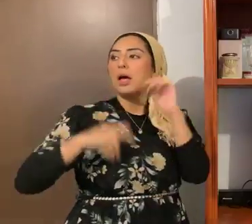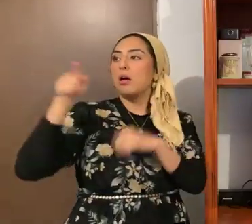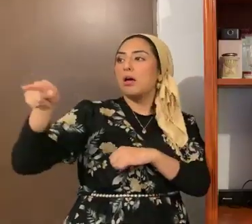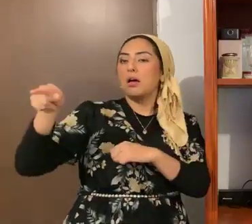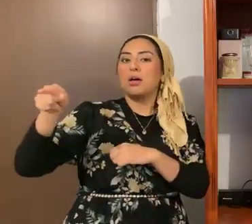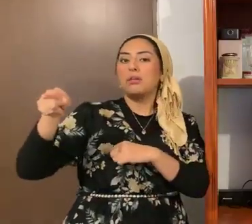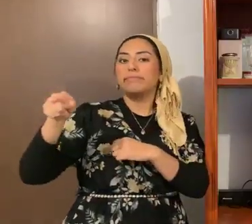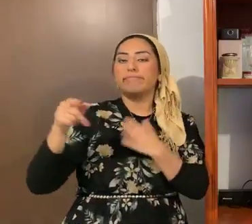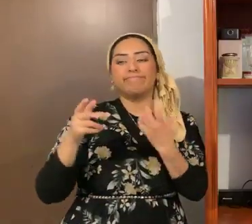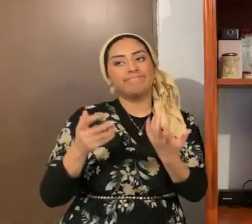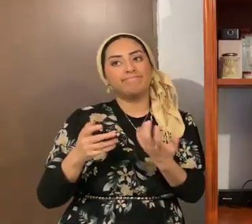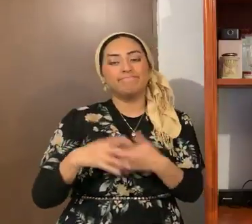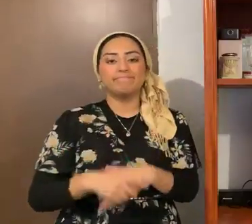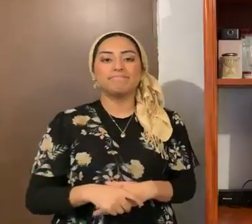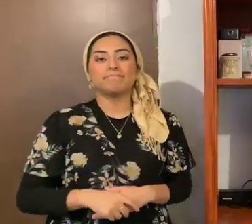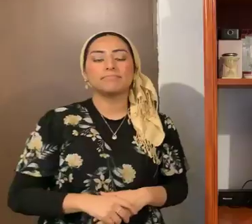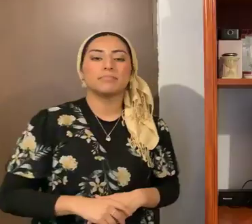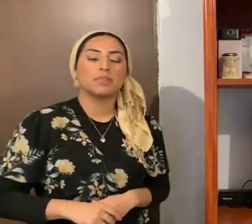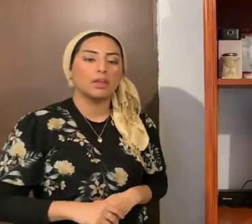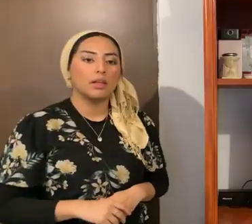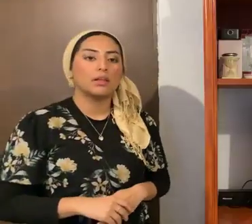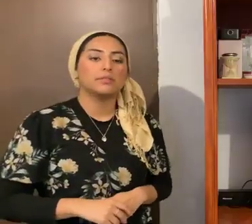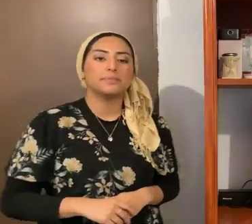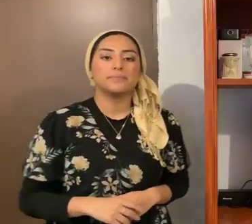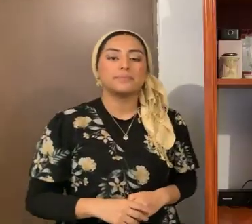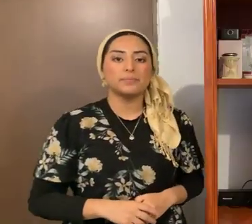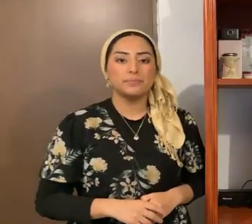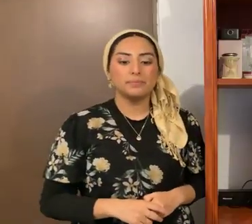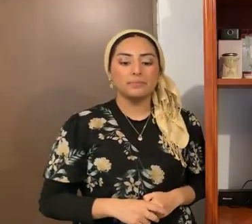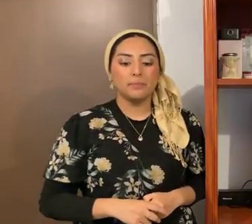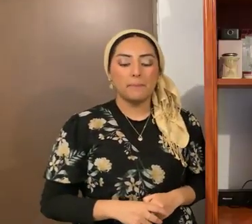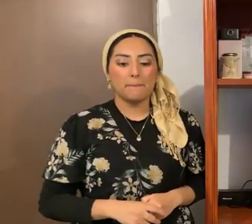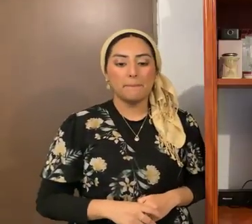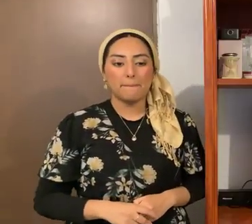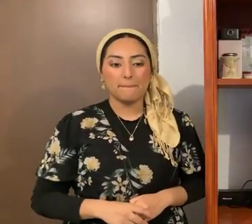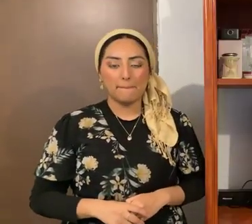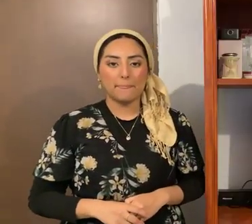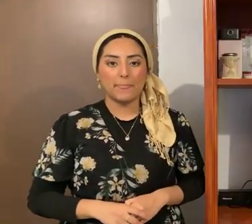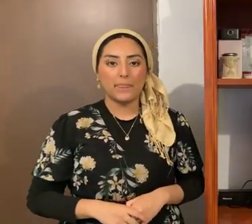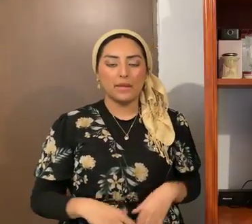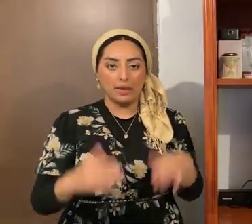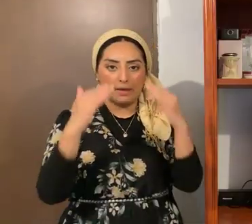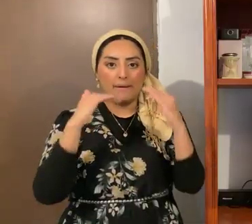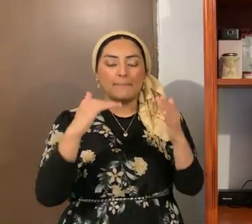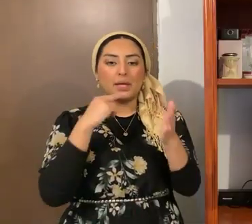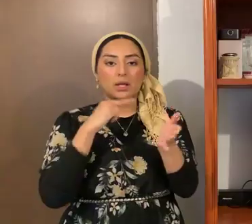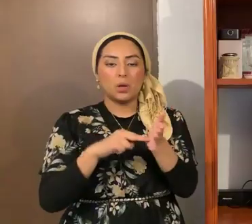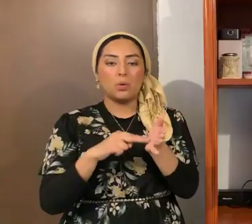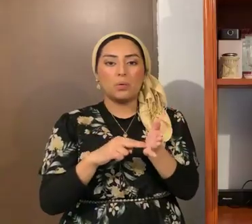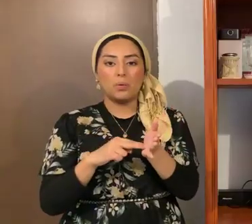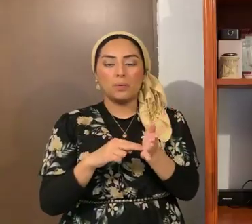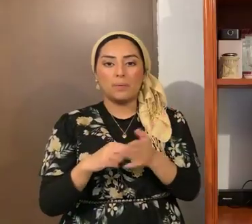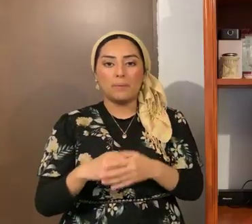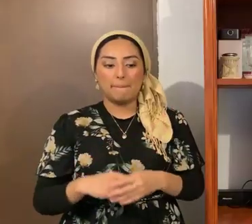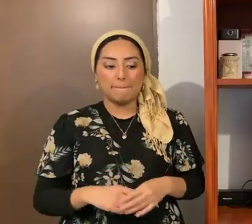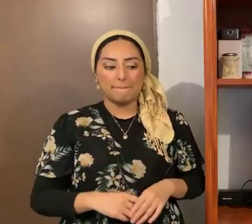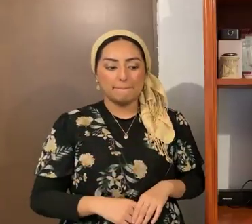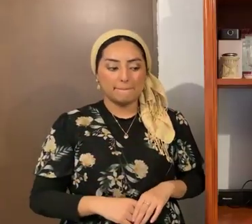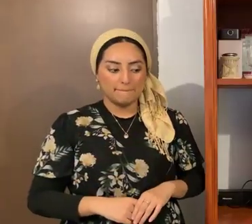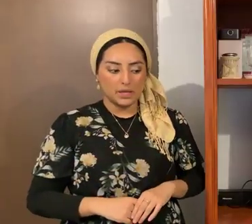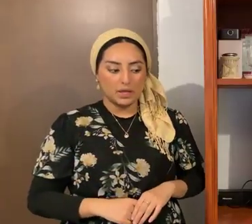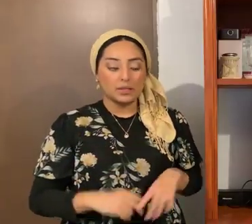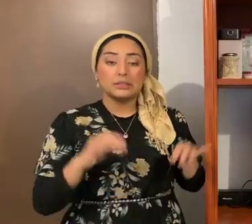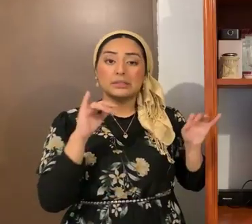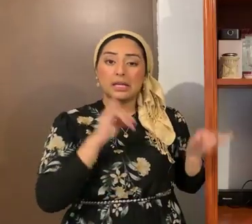Ahora pueden anotar también esto, amados Sahim.